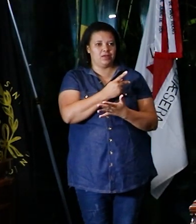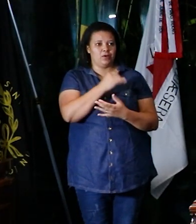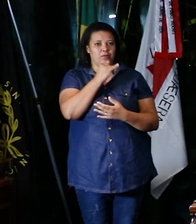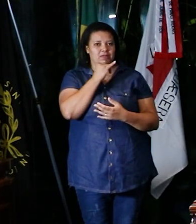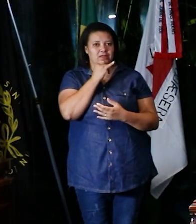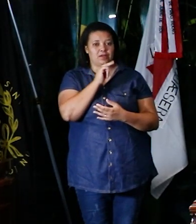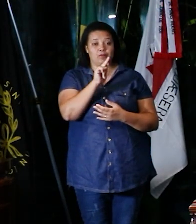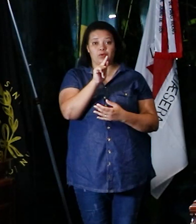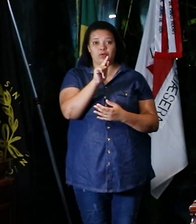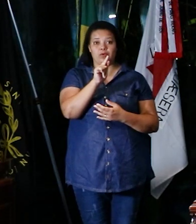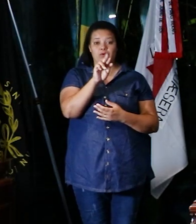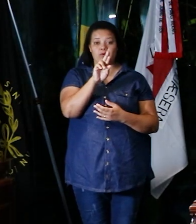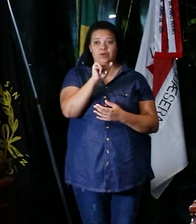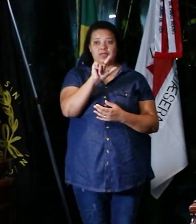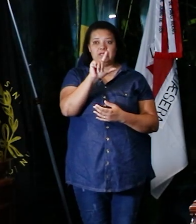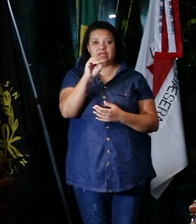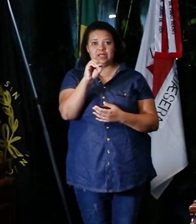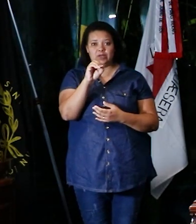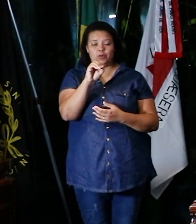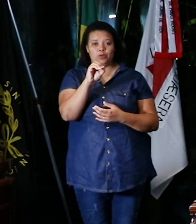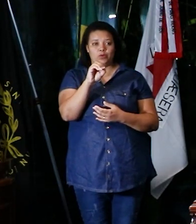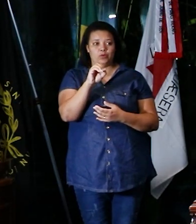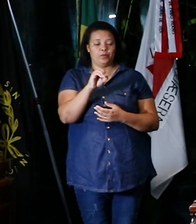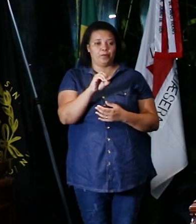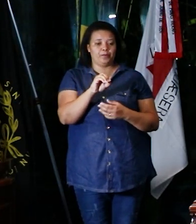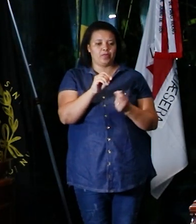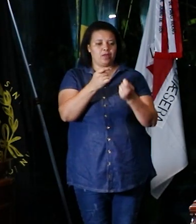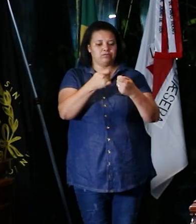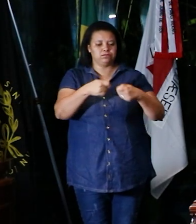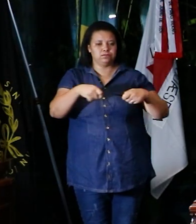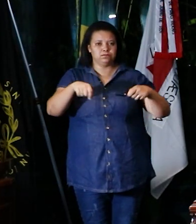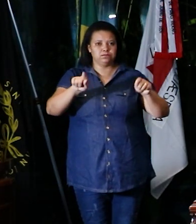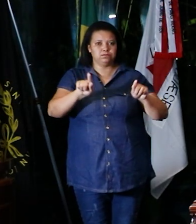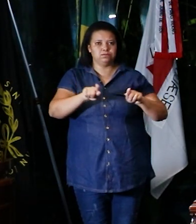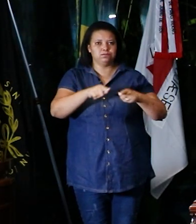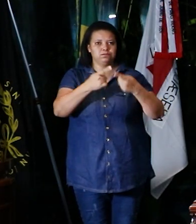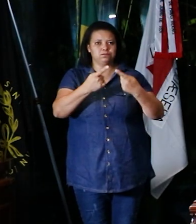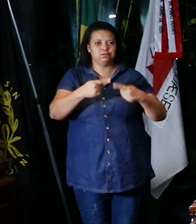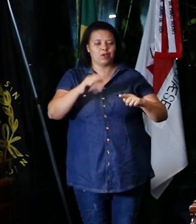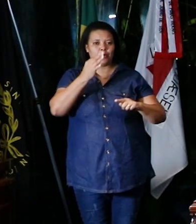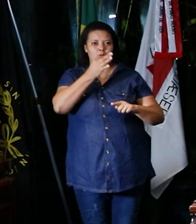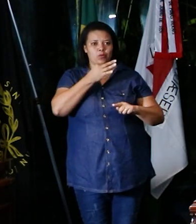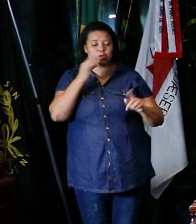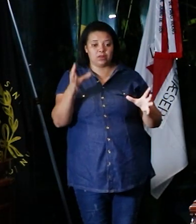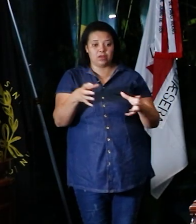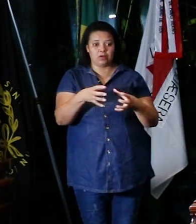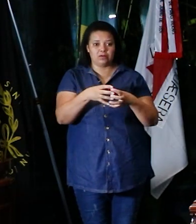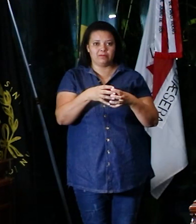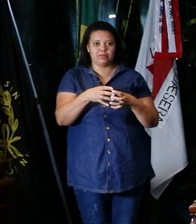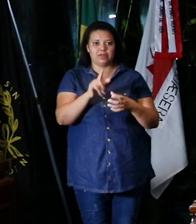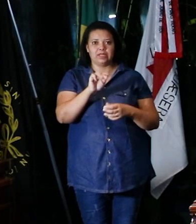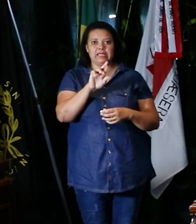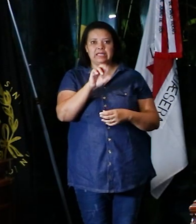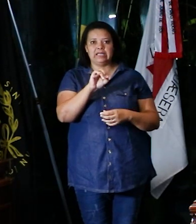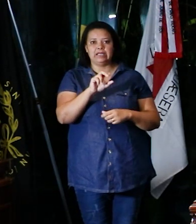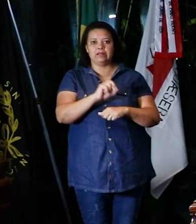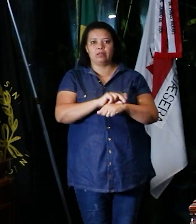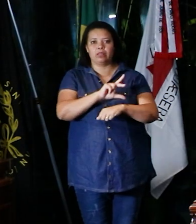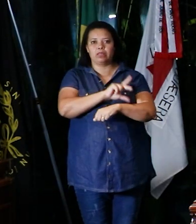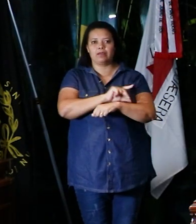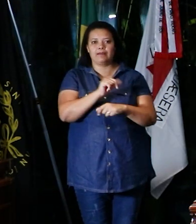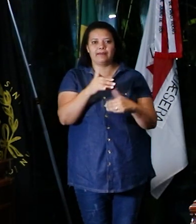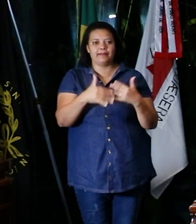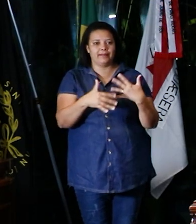que aparece enquanto a orquestra está tocando e atrapalha um bocado, né?